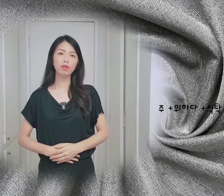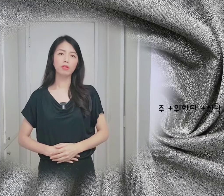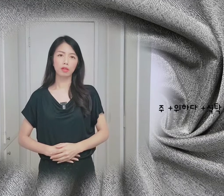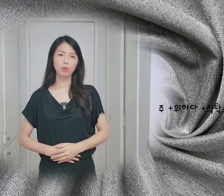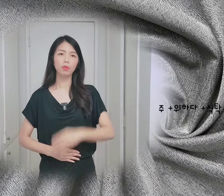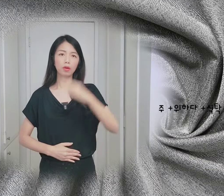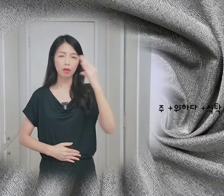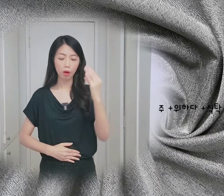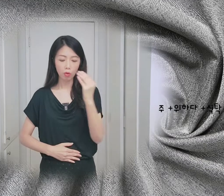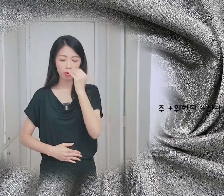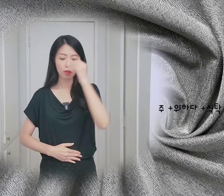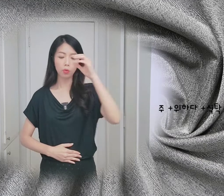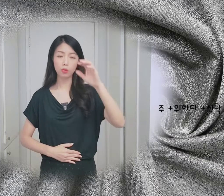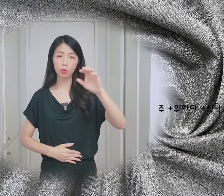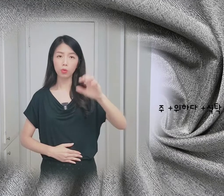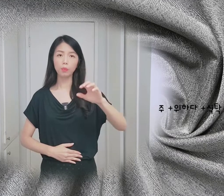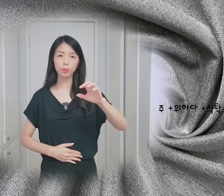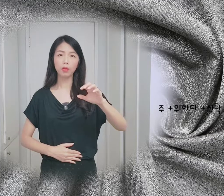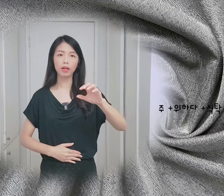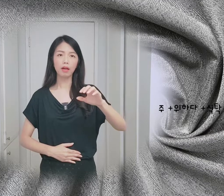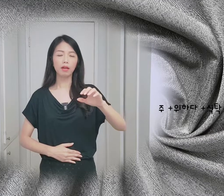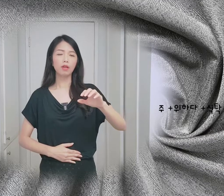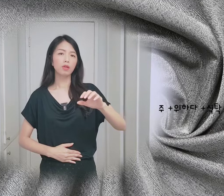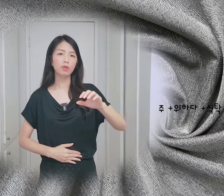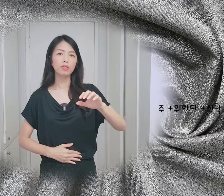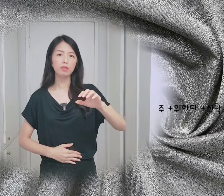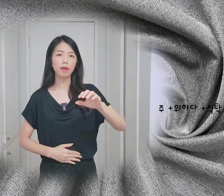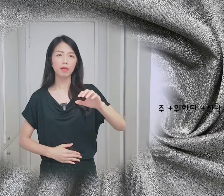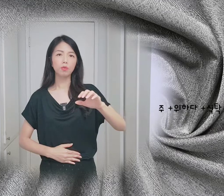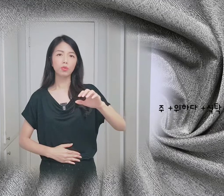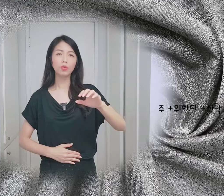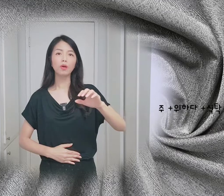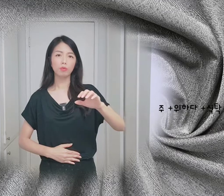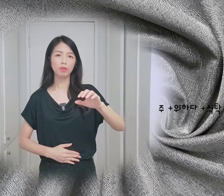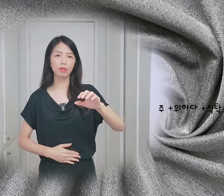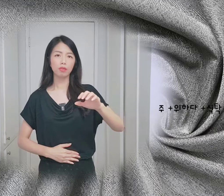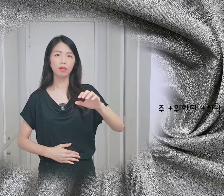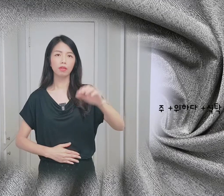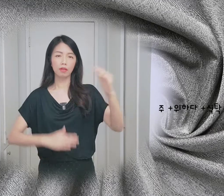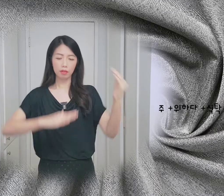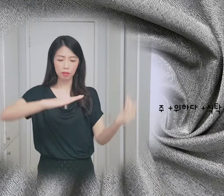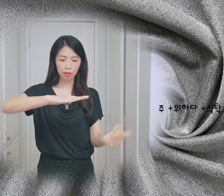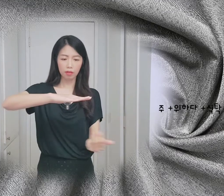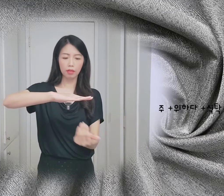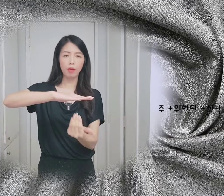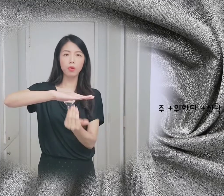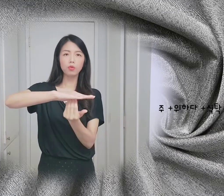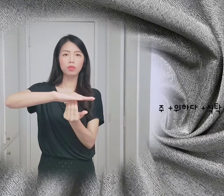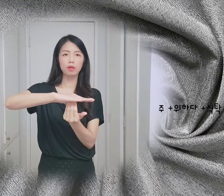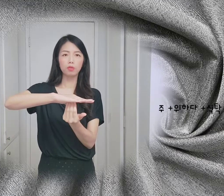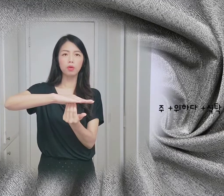그렇게 표현하지 않았고 거룩한 곳으로 표현하다가 뒷쯤에 좀 중요한 부분에서는